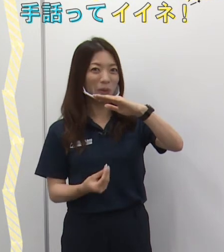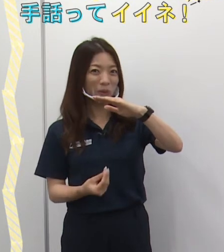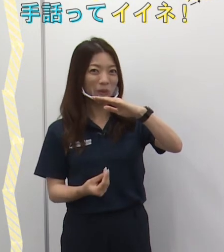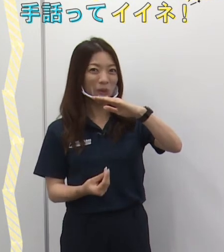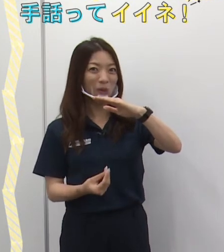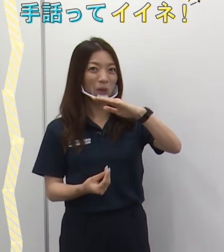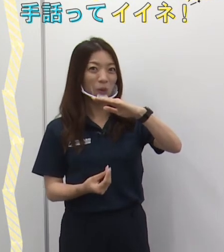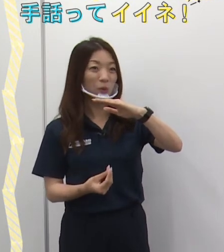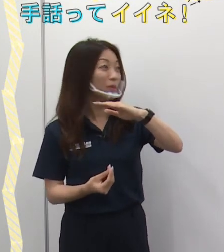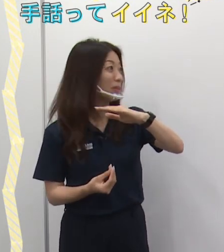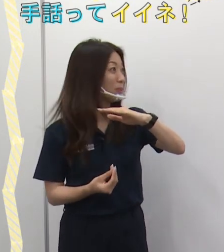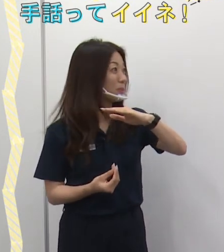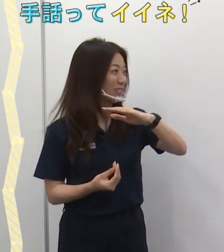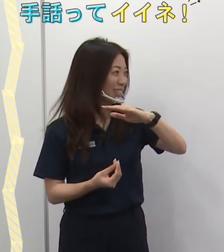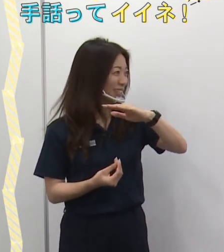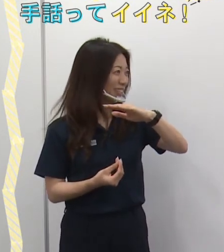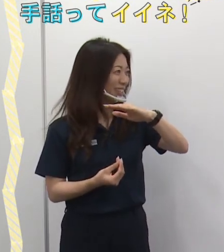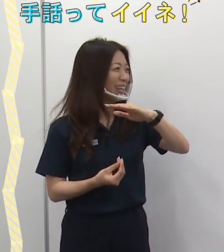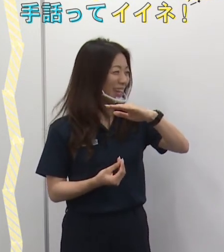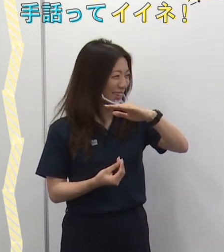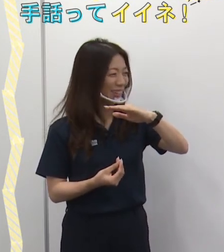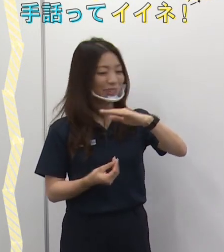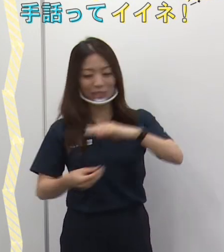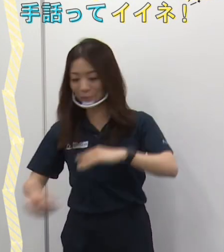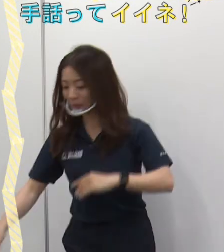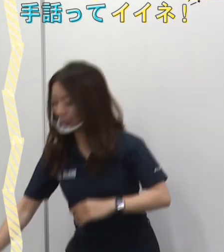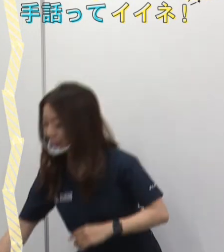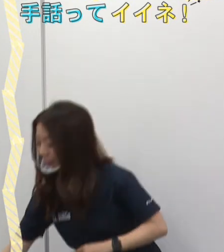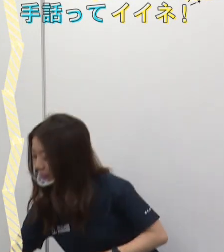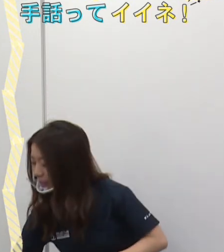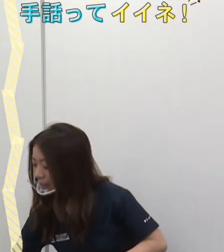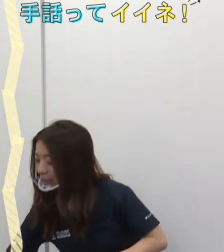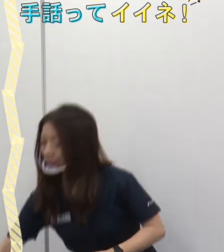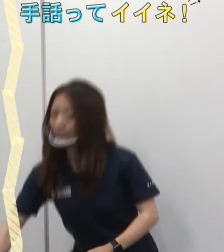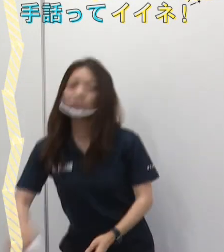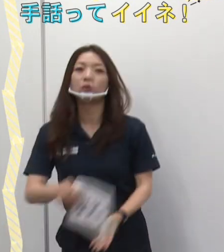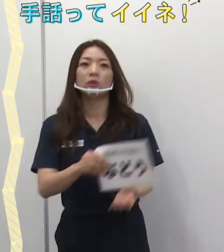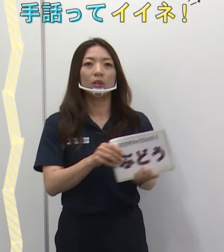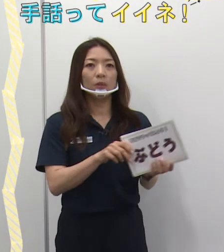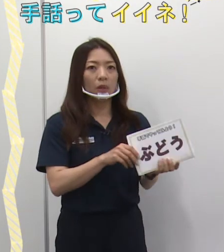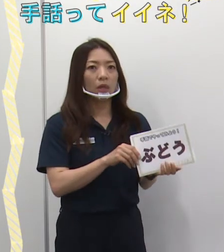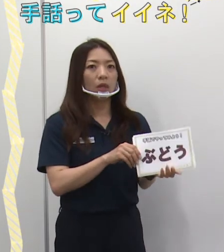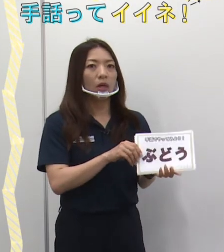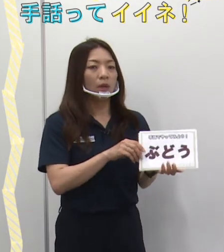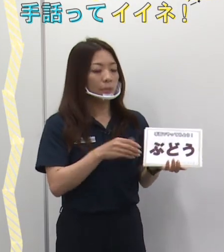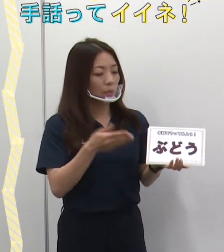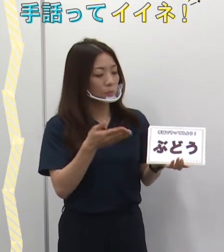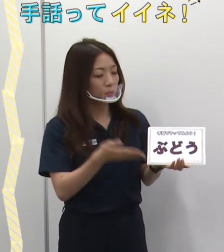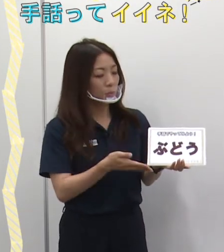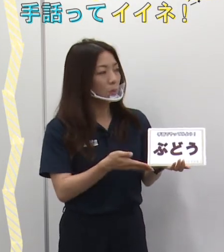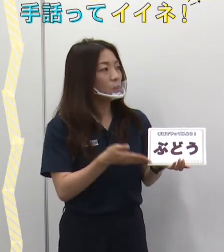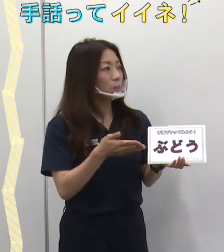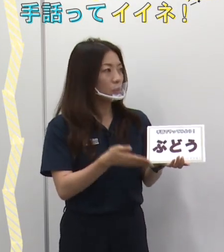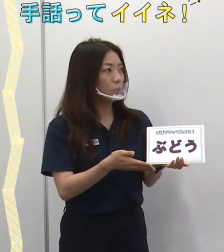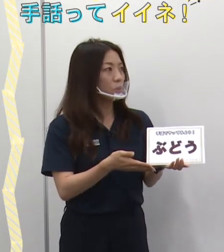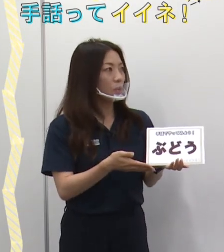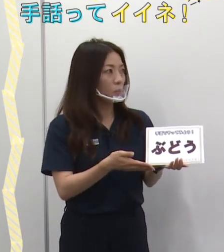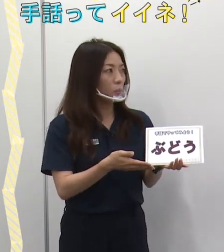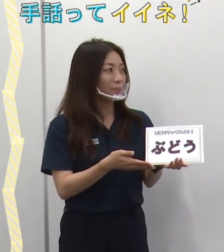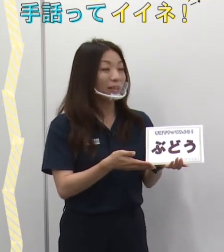う、これで大丈夫ですか？はい、ありがとうございます。それでは幅さん、ぶどうはぶどうでも高